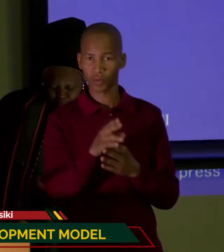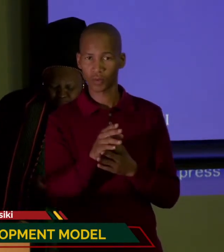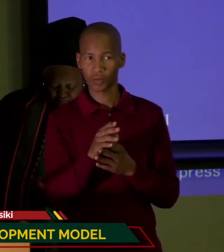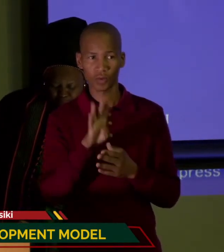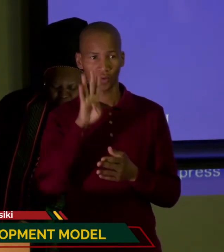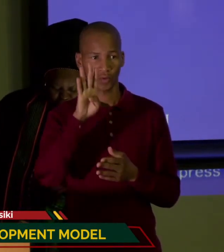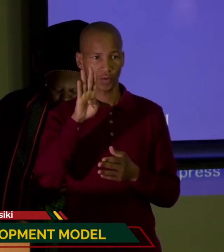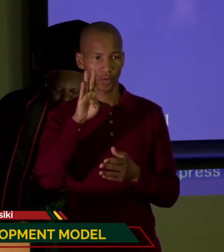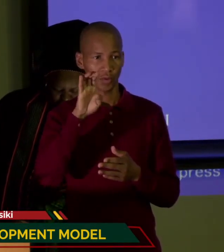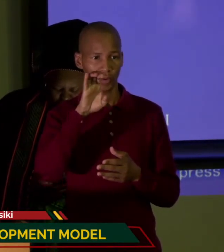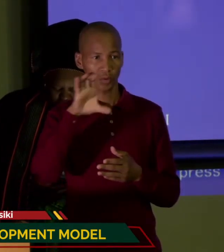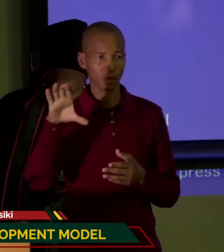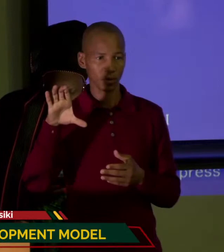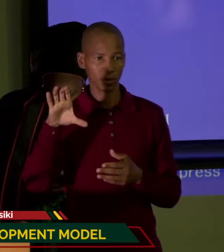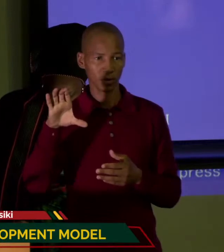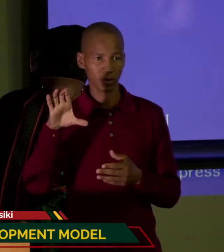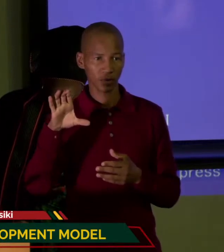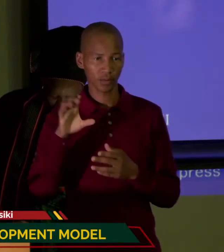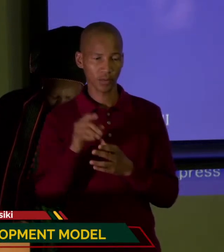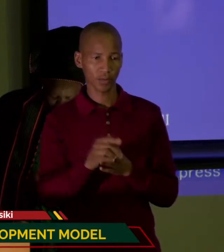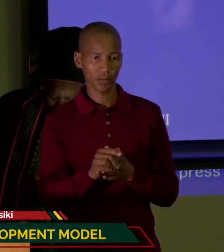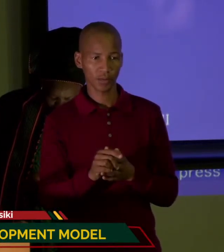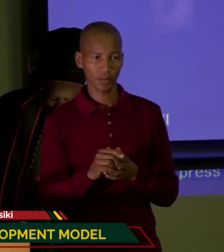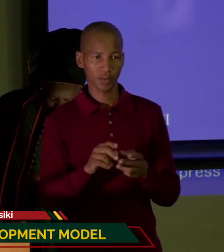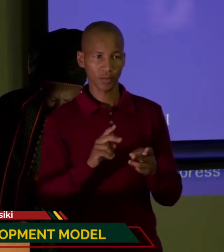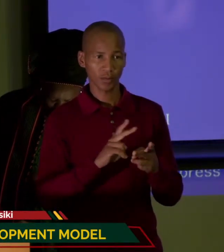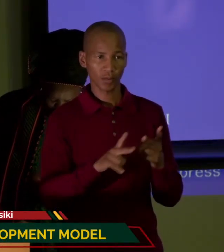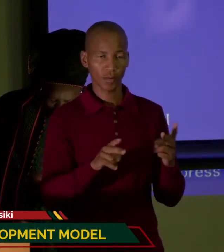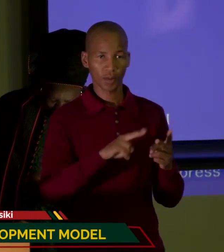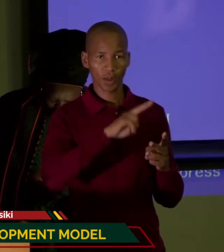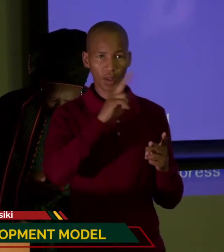4EC and